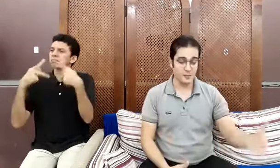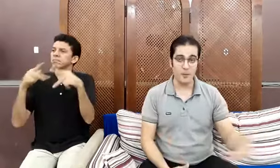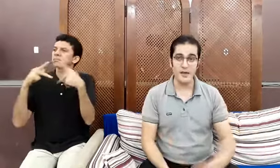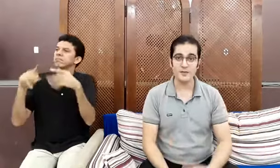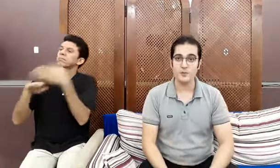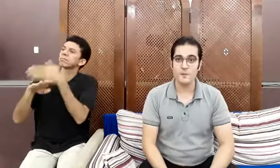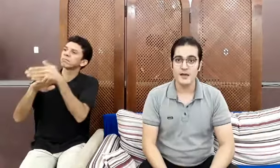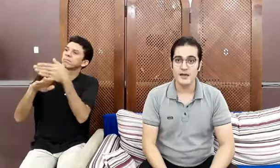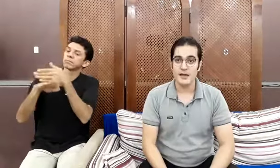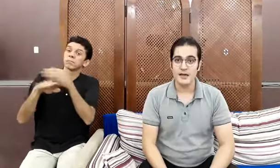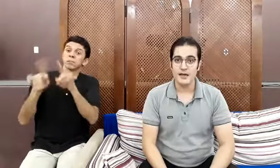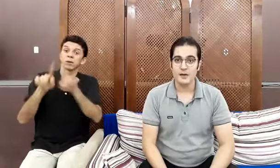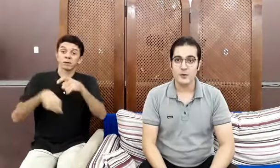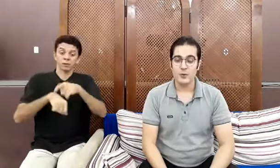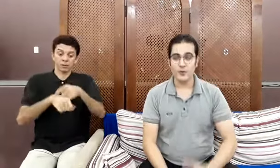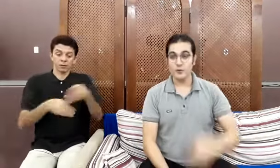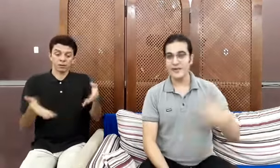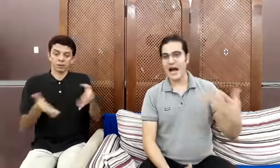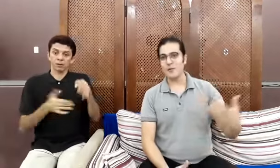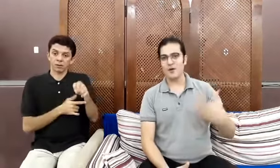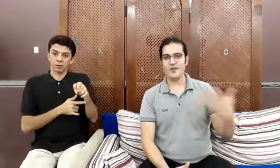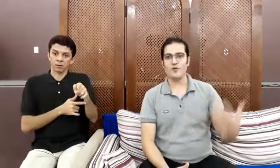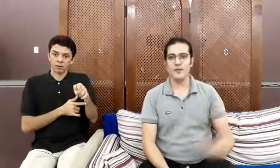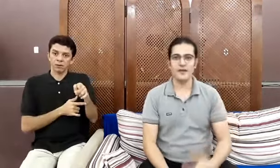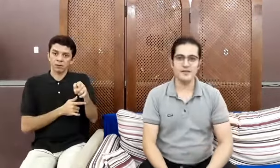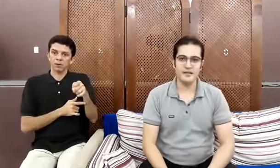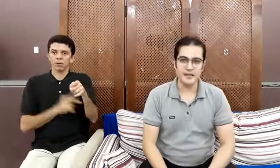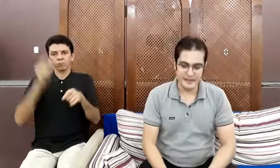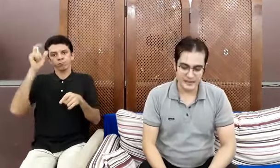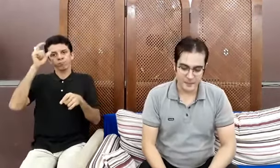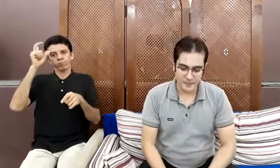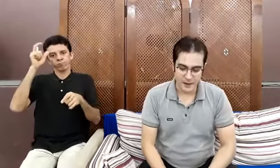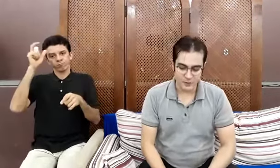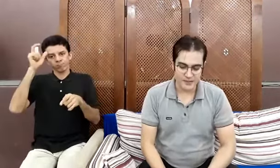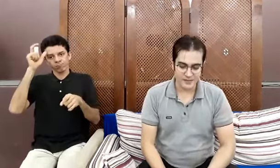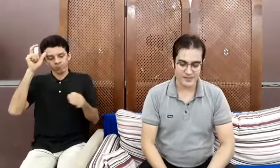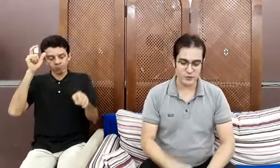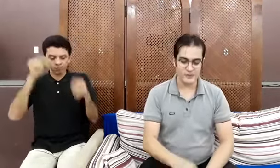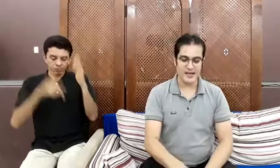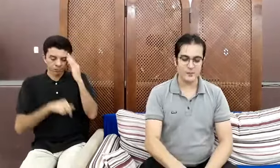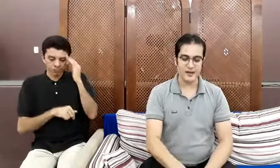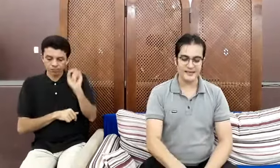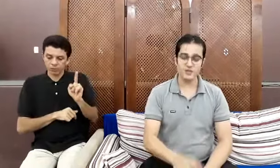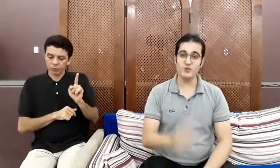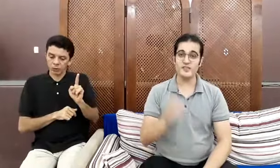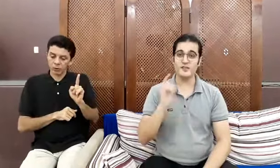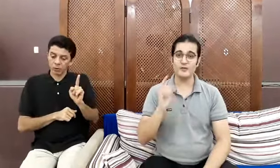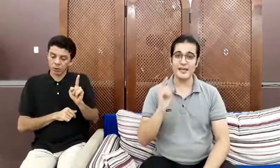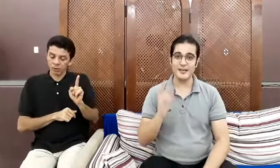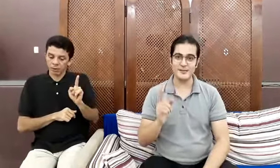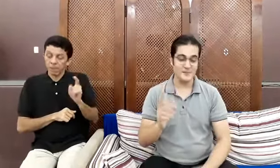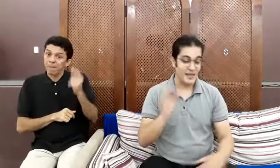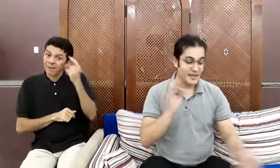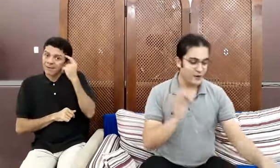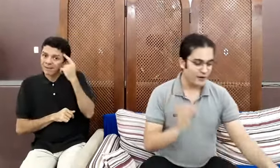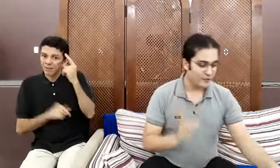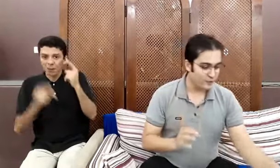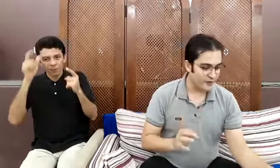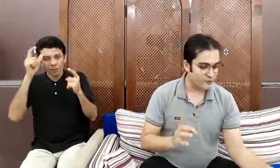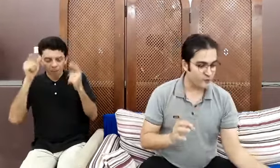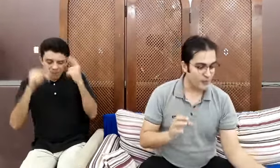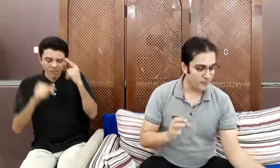nesse momento o diabo provavelmente entendia que Paulo estava sendo usado para a destruição da igreja. E